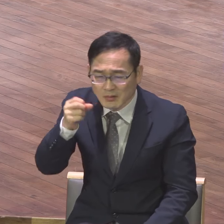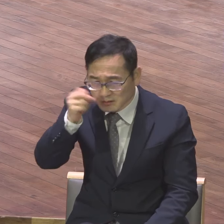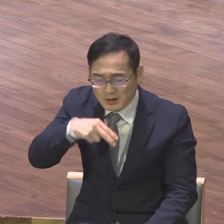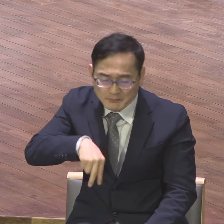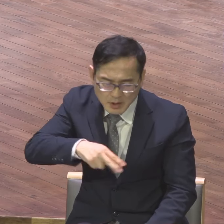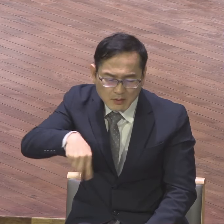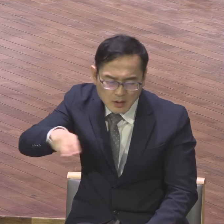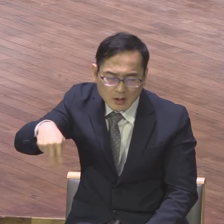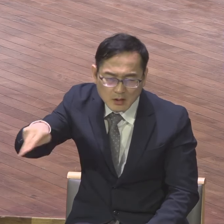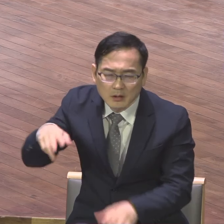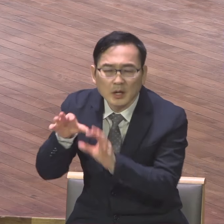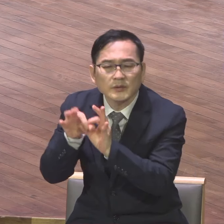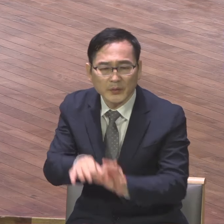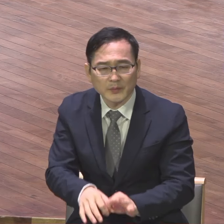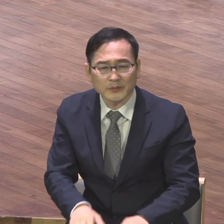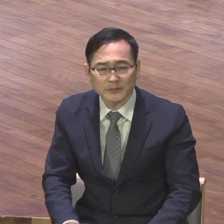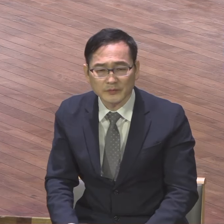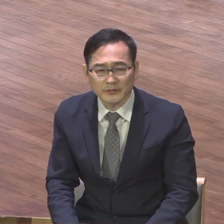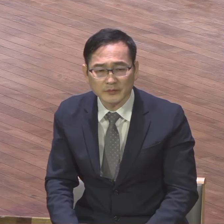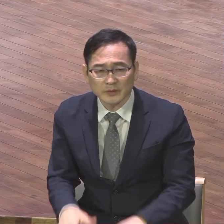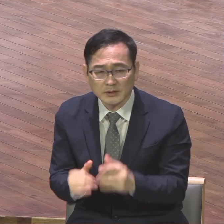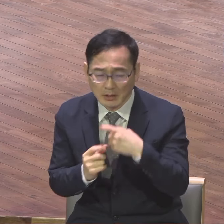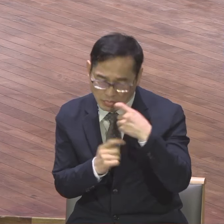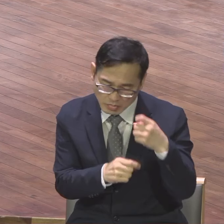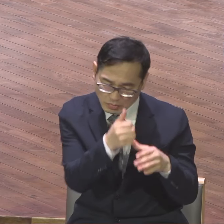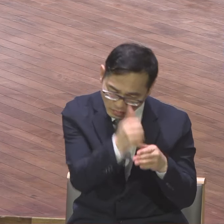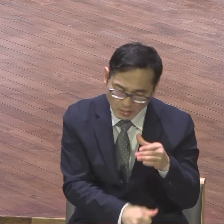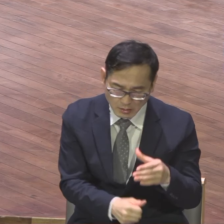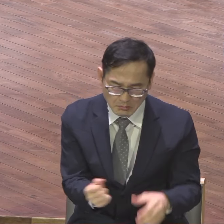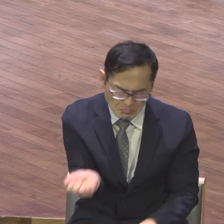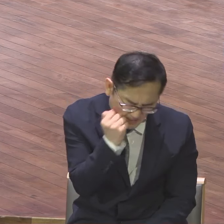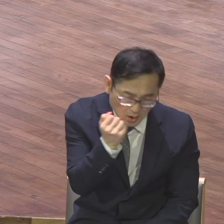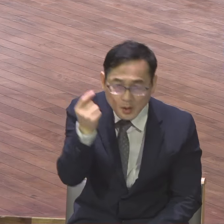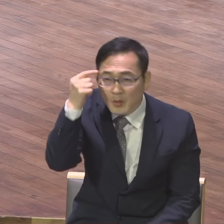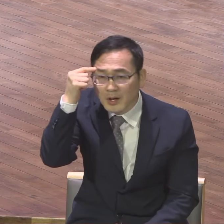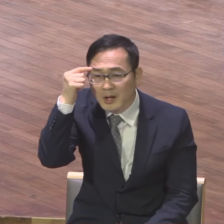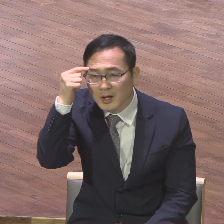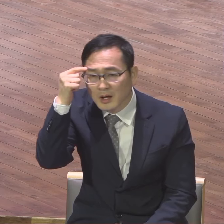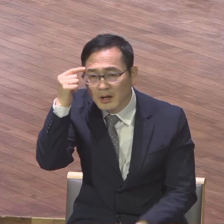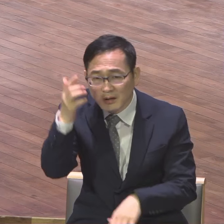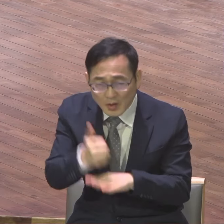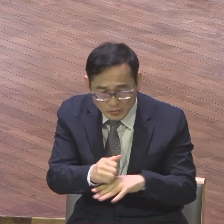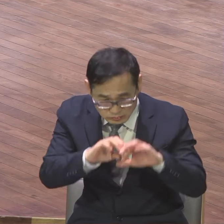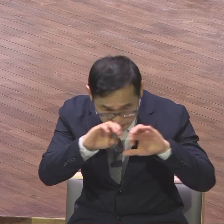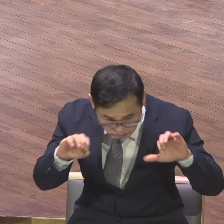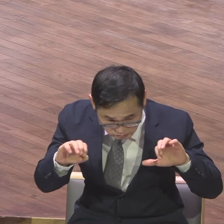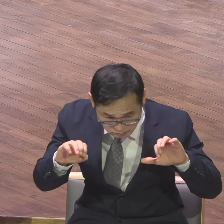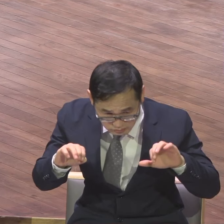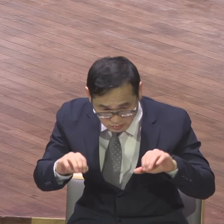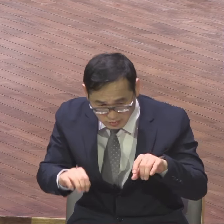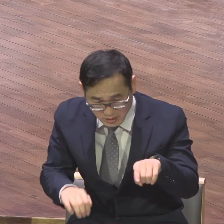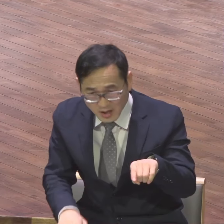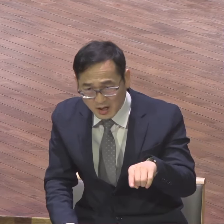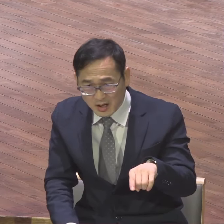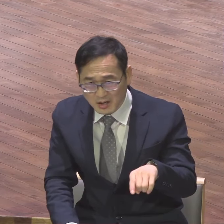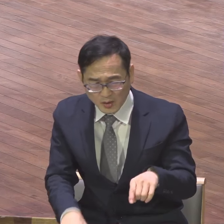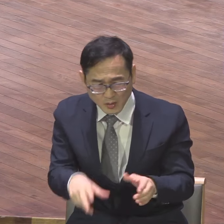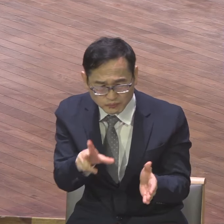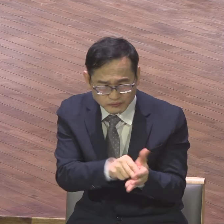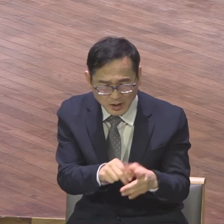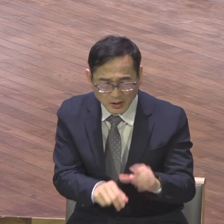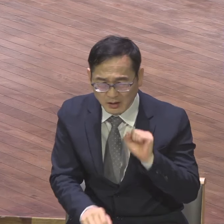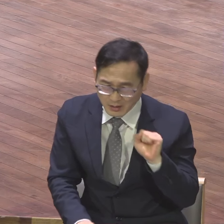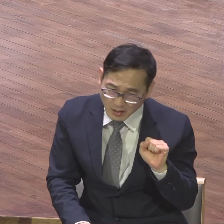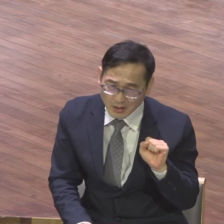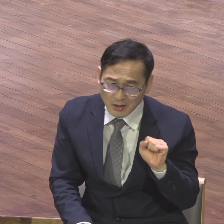왜 사람들이 시험 드냐 왜 낙심하냐 물어보면 그 내용이 서론이요. 서론 가지고 물론